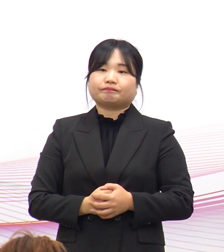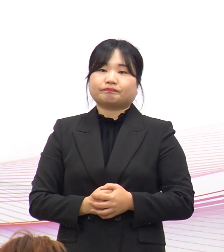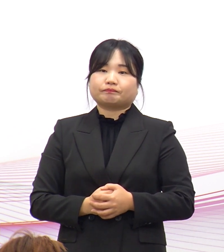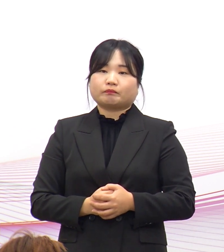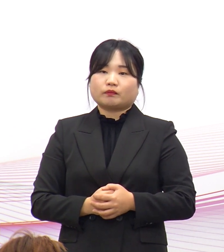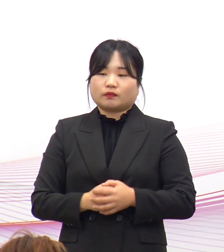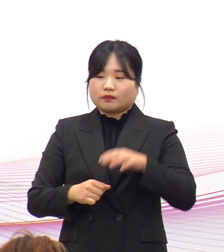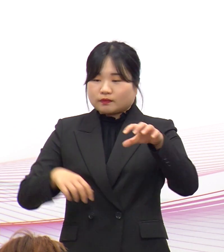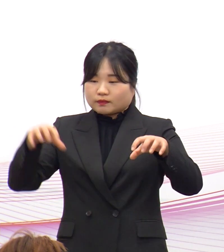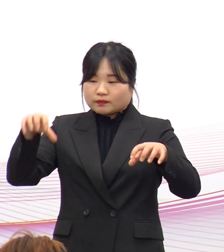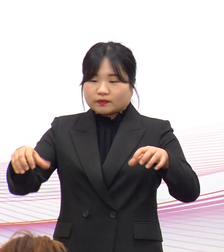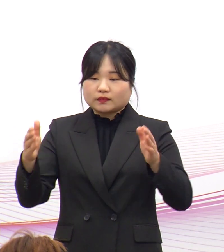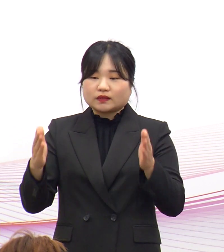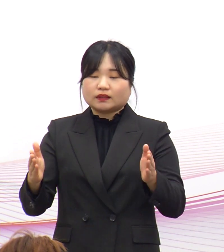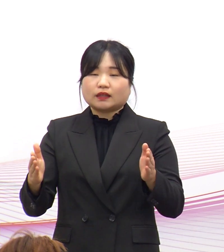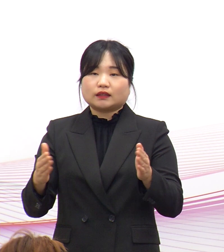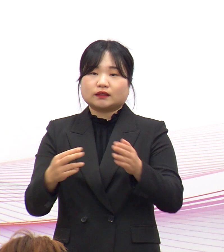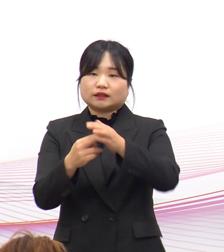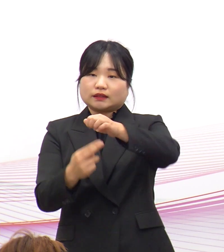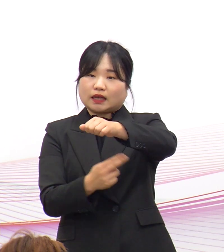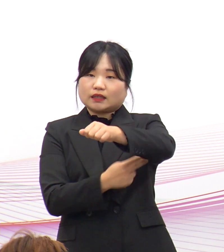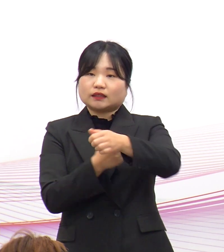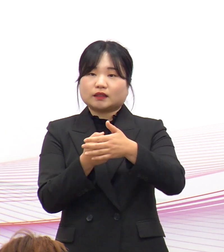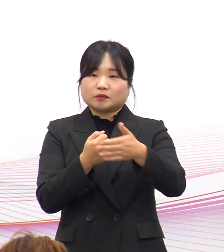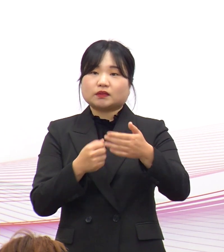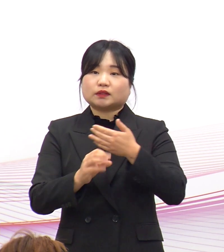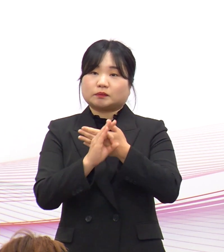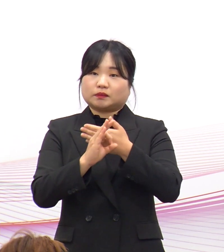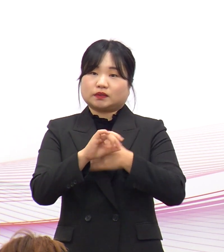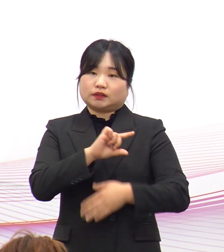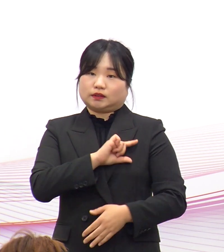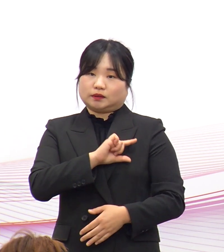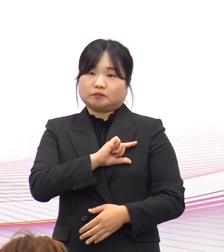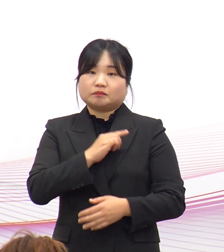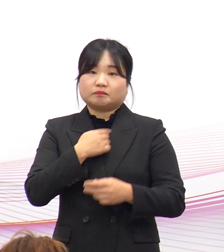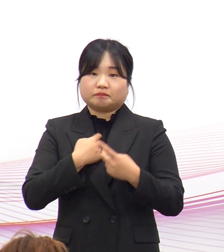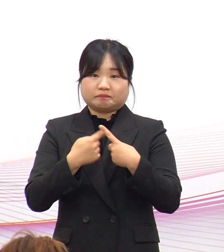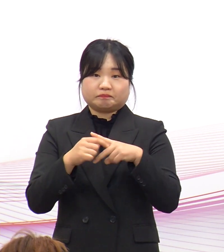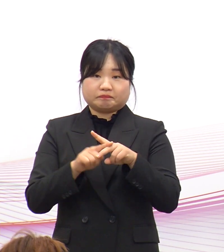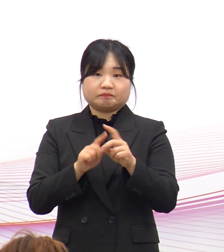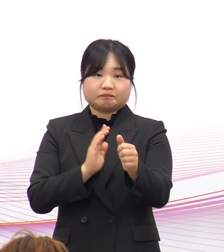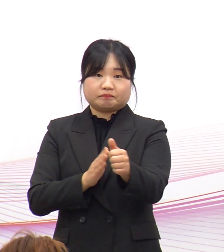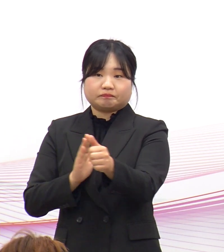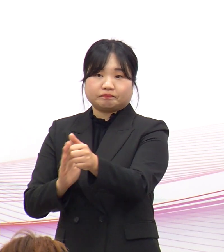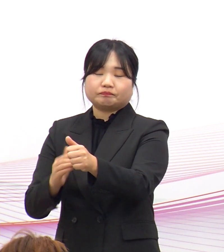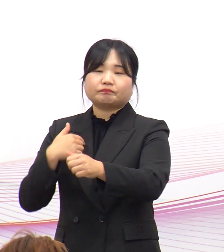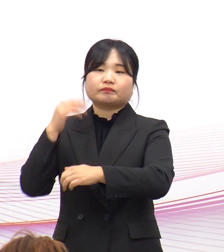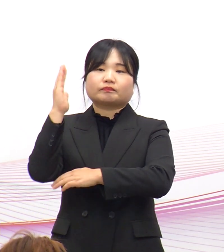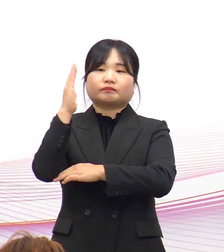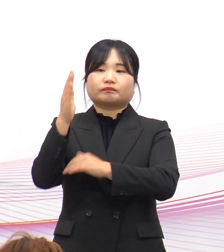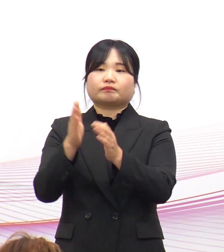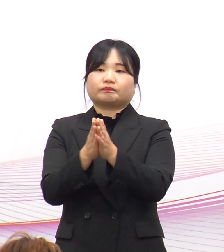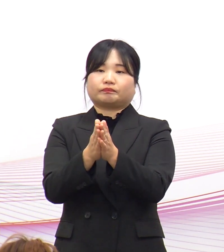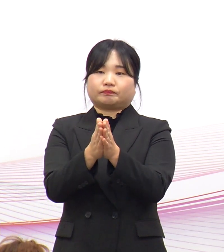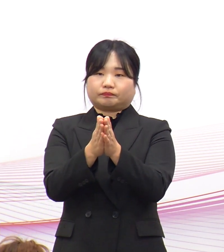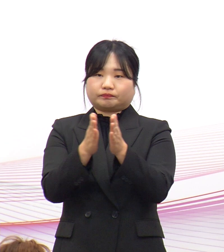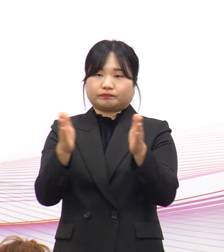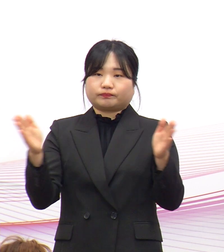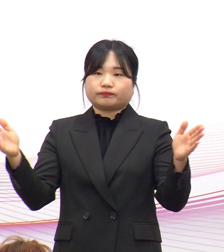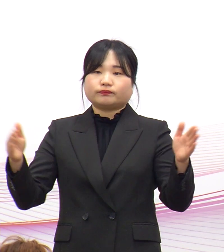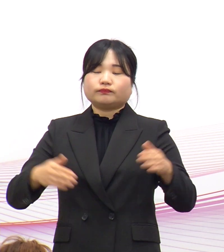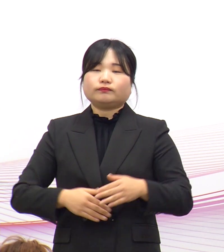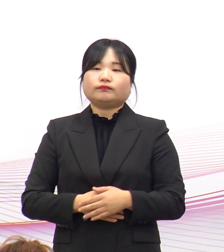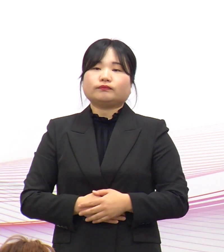다리이기 때문에 이 부분에 대해서 신문교로 같이 칭하겠습니다. 이에 대한 말씀을 먼저 드리도록 하겠습니다.